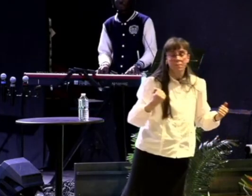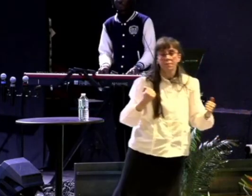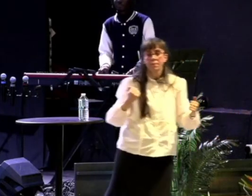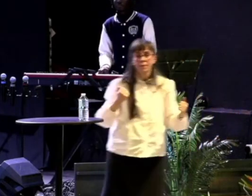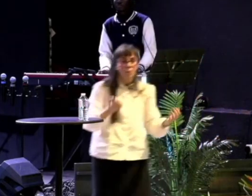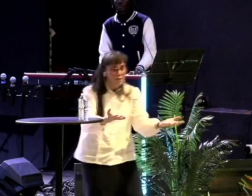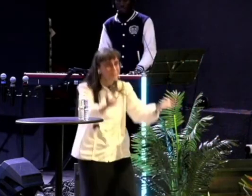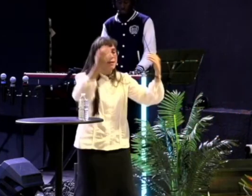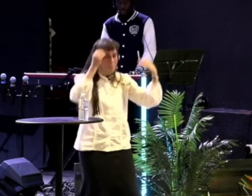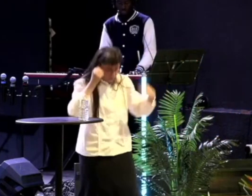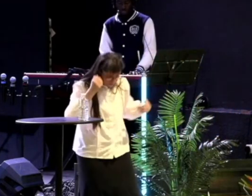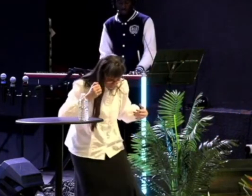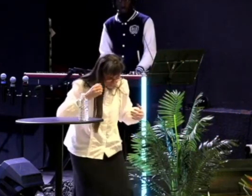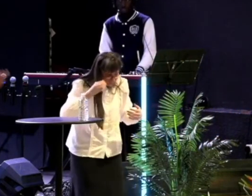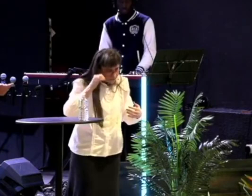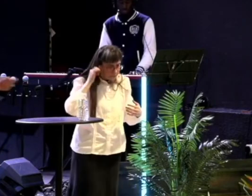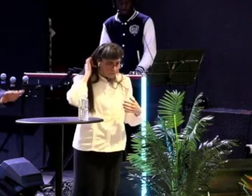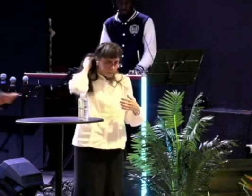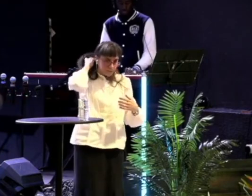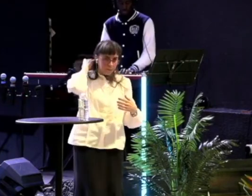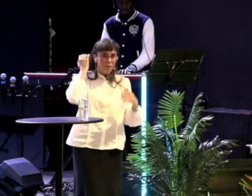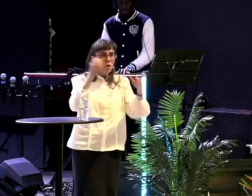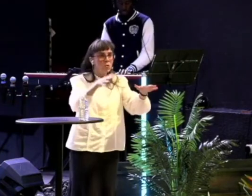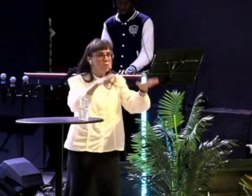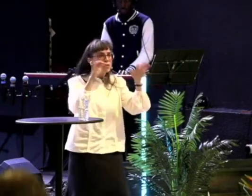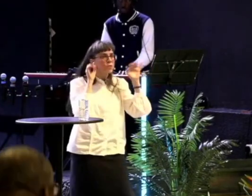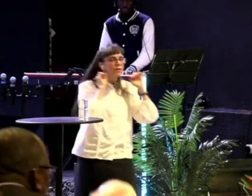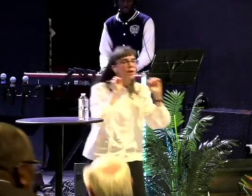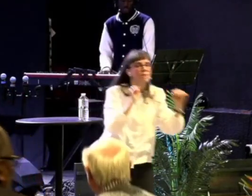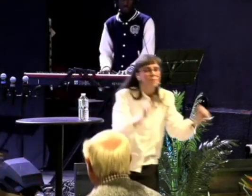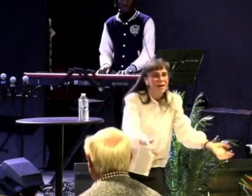Est-ce qu'on peut se lever? Ceux et celles qui vont hériter